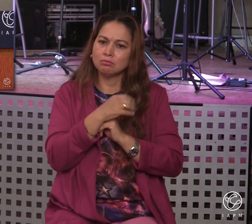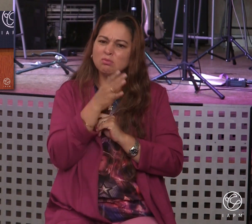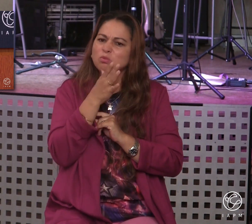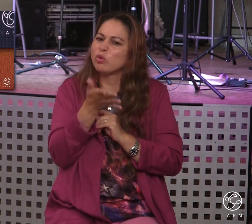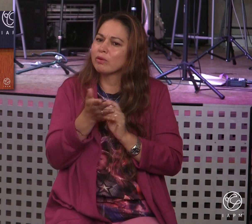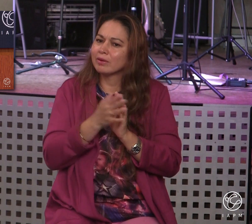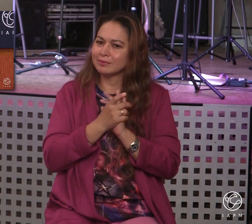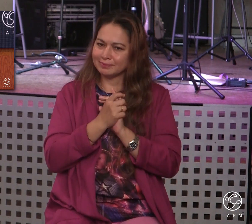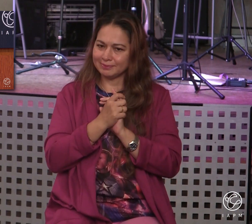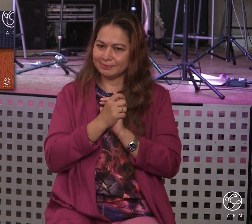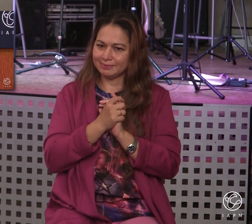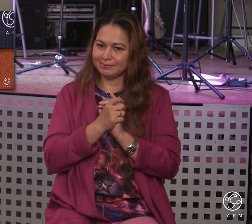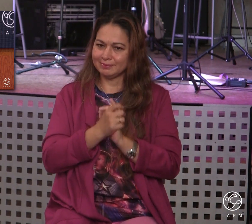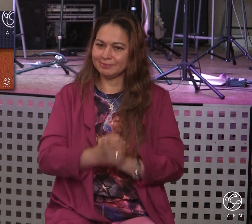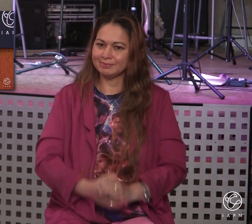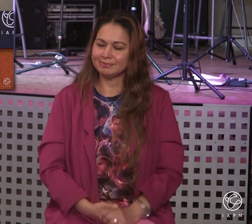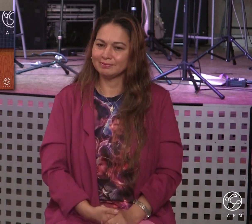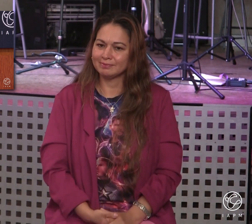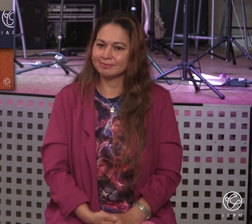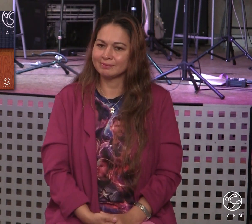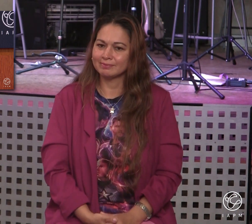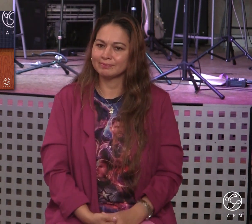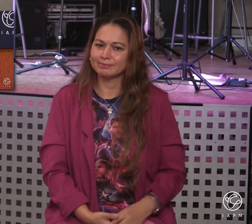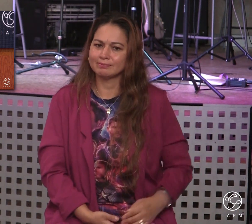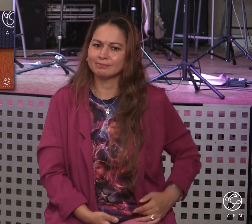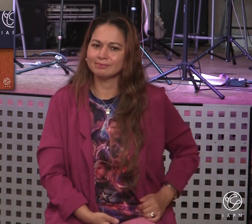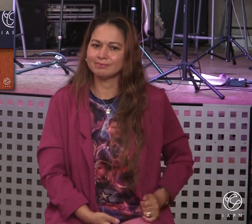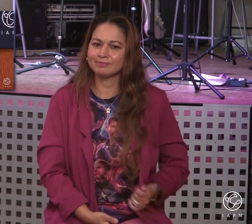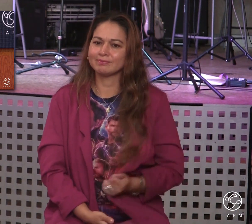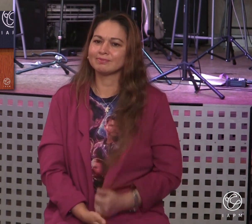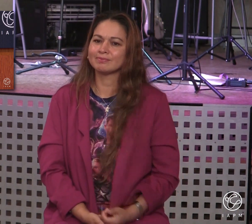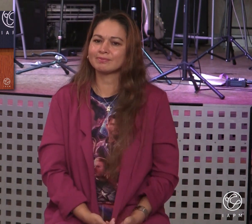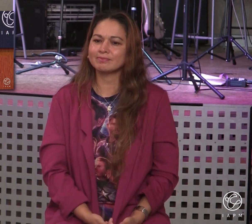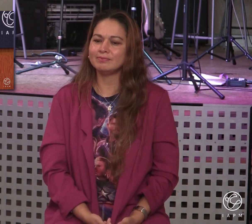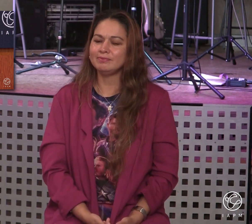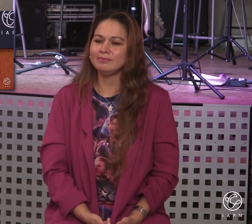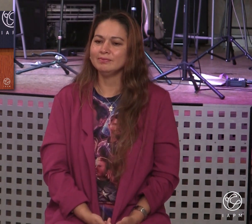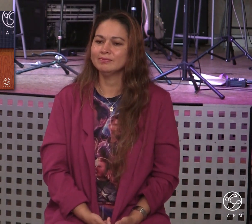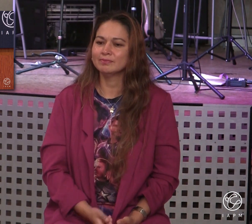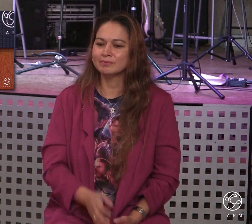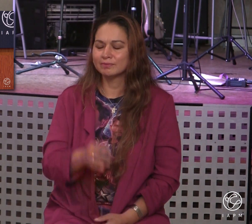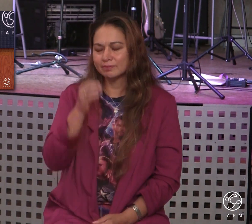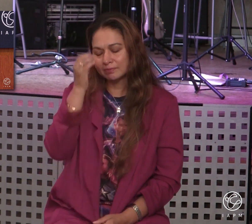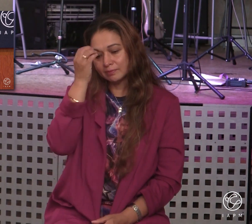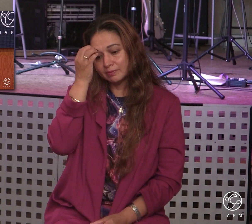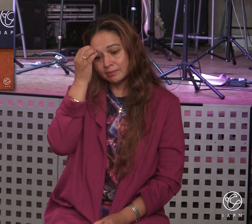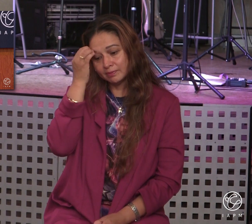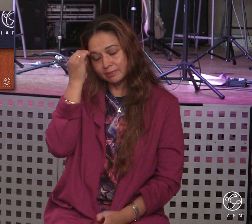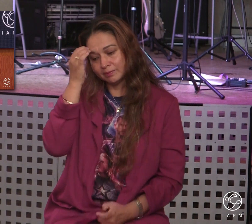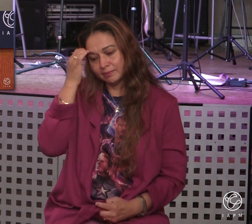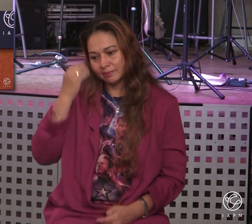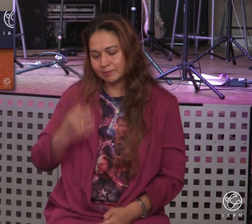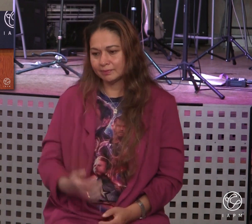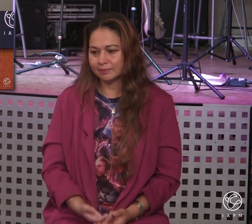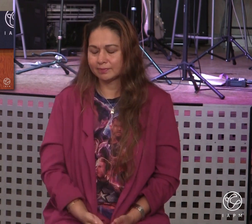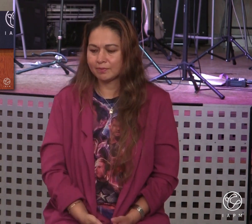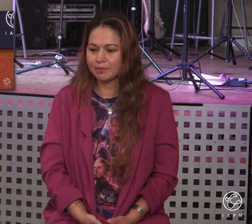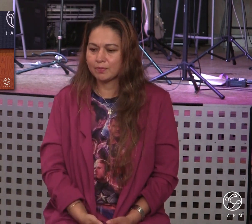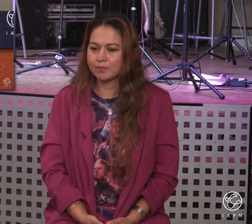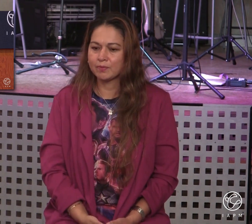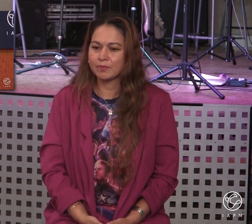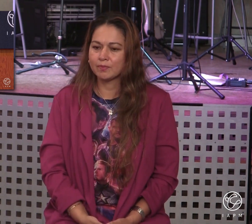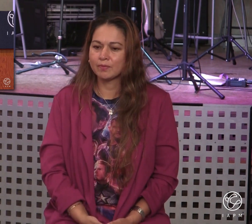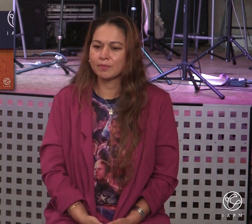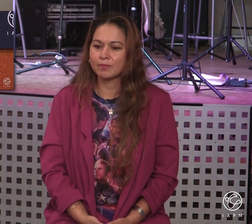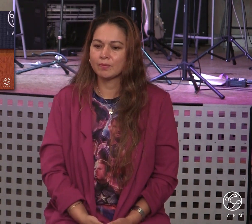buena, toda nuestra vida, todo lo que hacemos, todo va